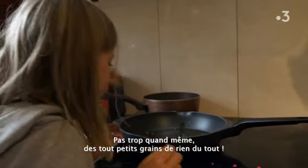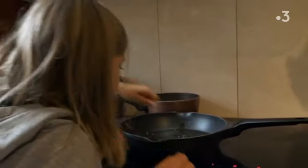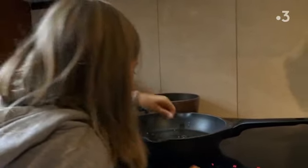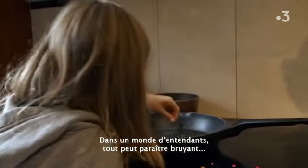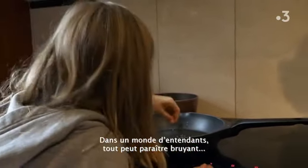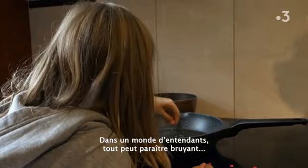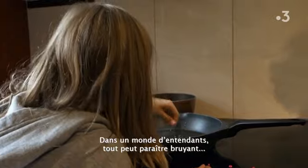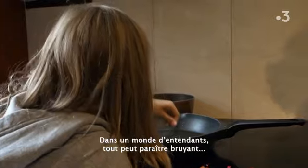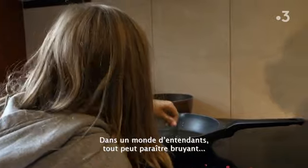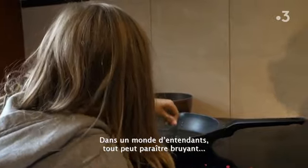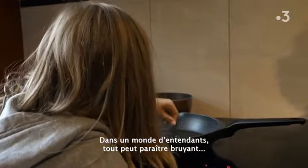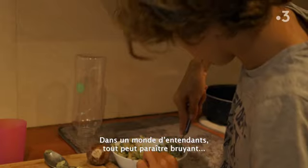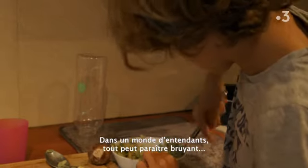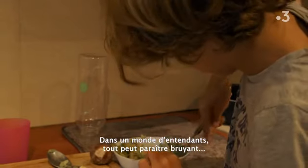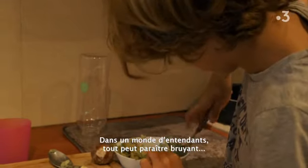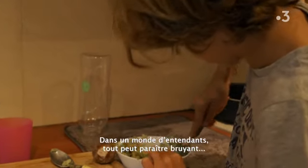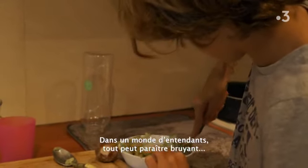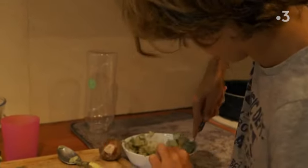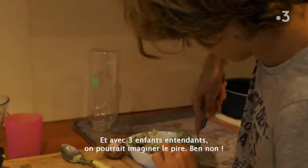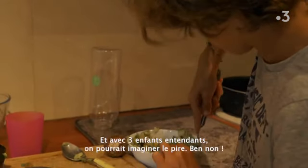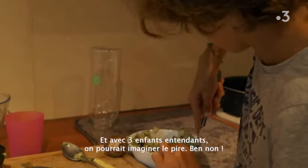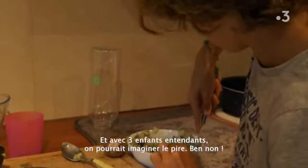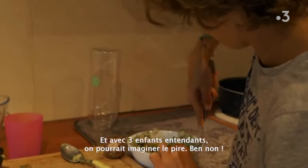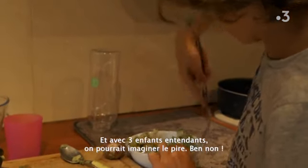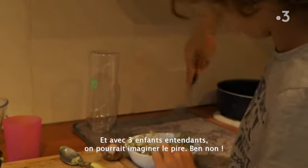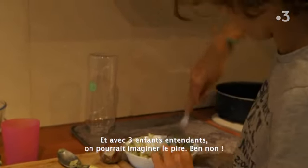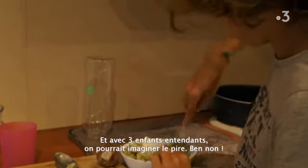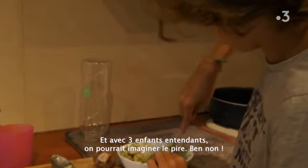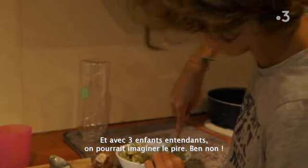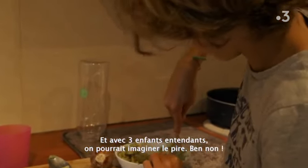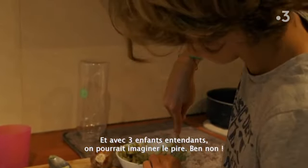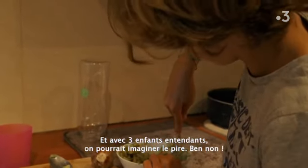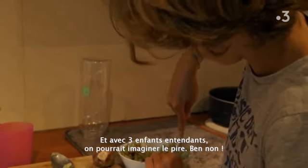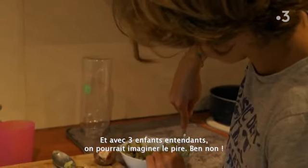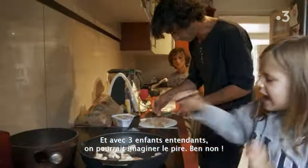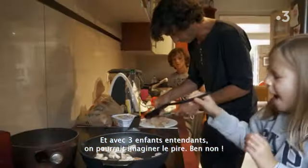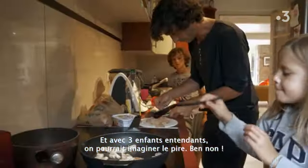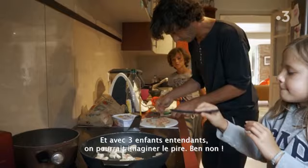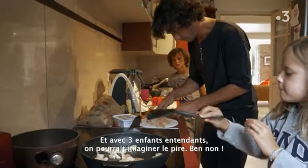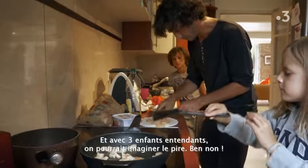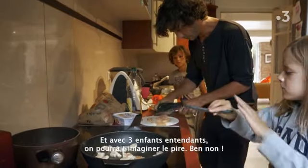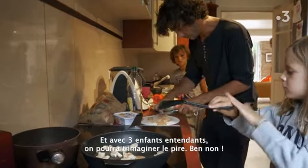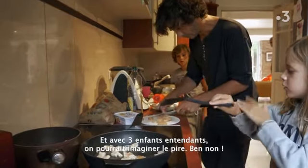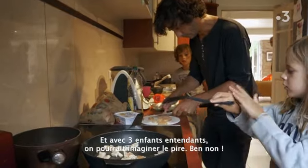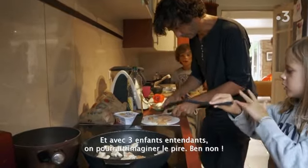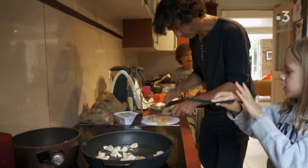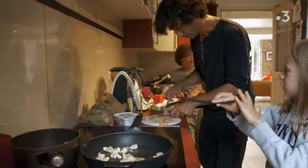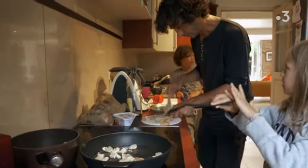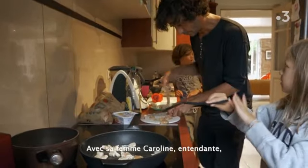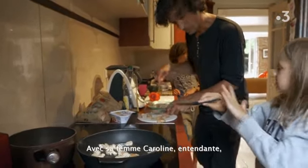Dans un monde d'entendants, tout peut paraître bruyant. Et quand on a trois enfants entendants, on pourrait imaginer le pire. Bah non. Avec sa